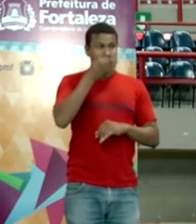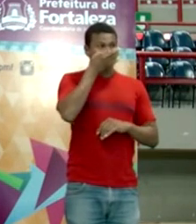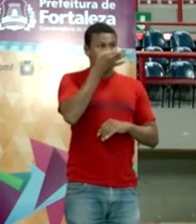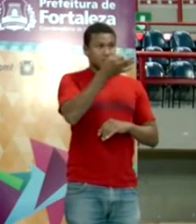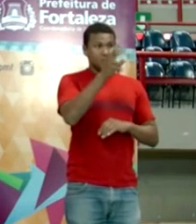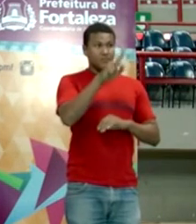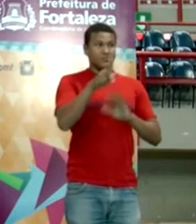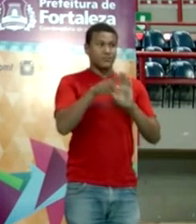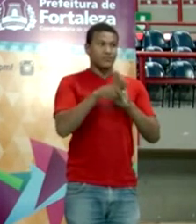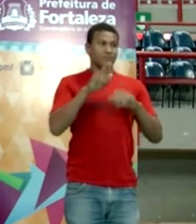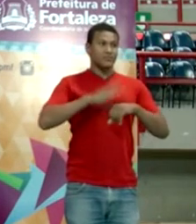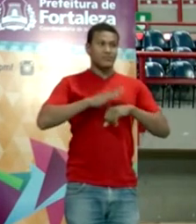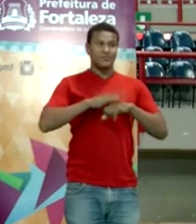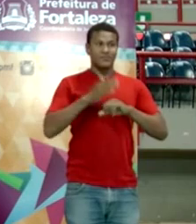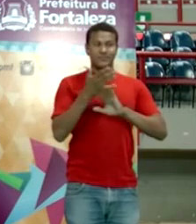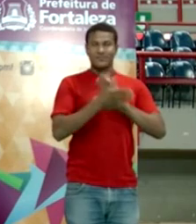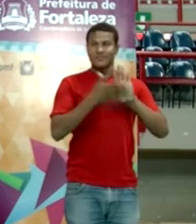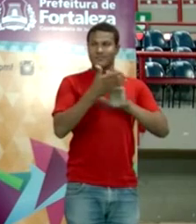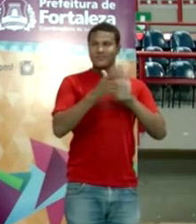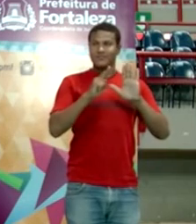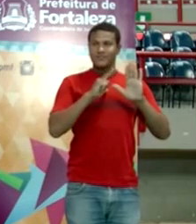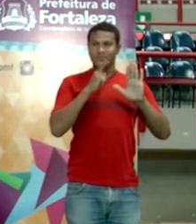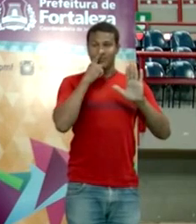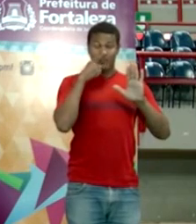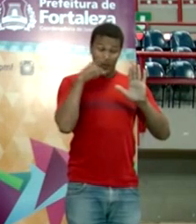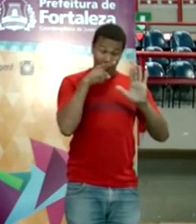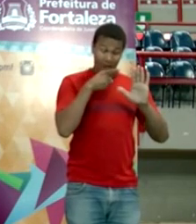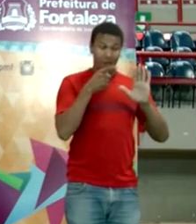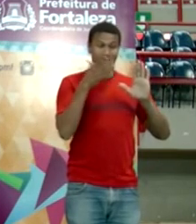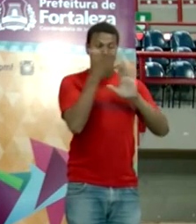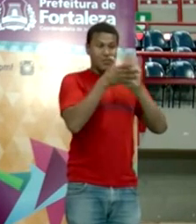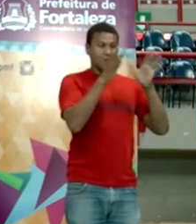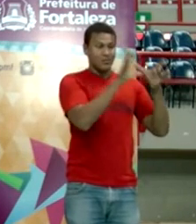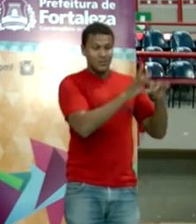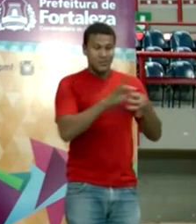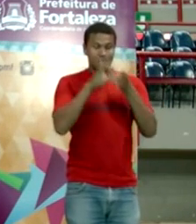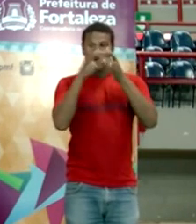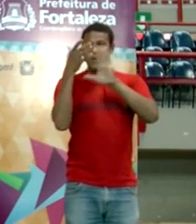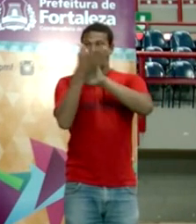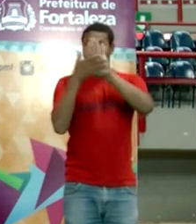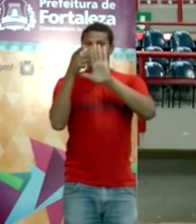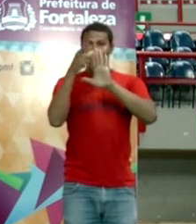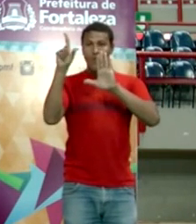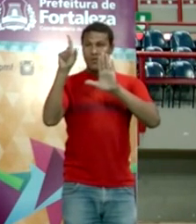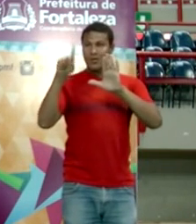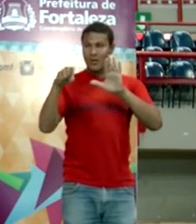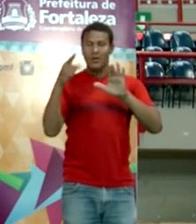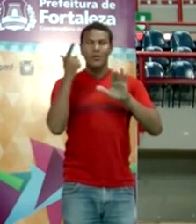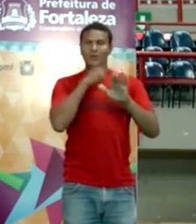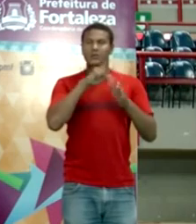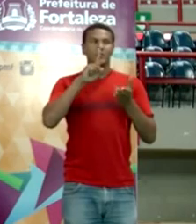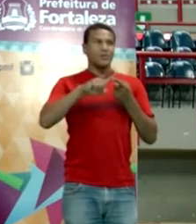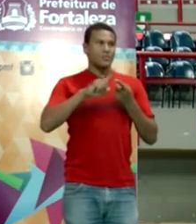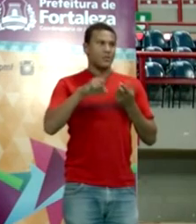do texto, a hipertextualidade se manifesta também em textos